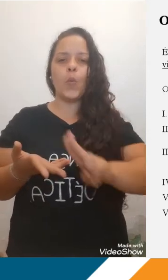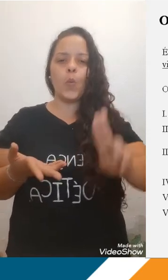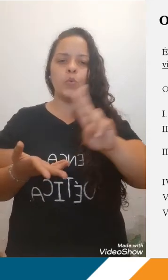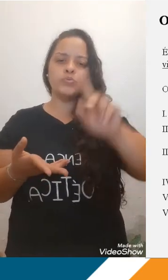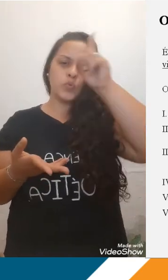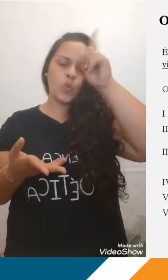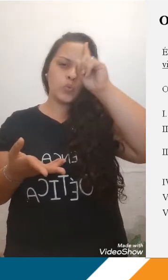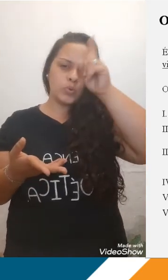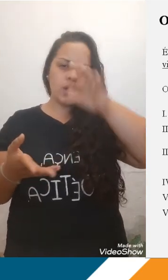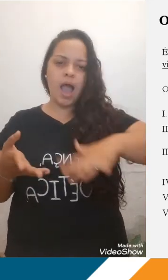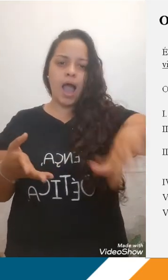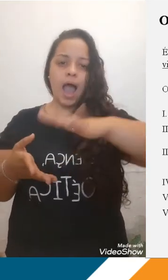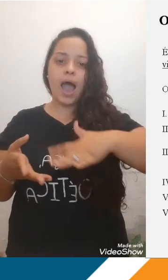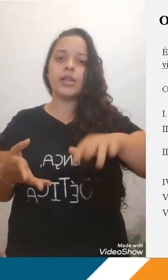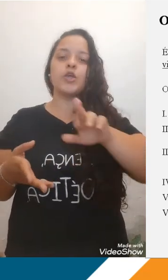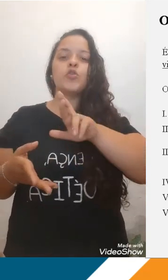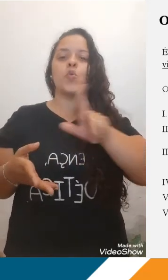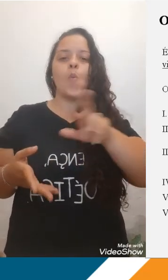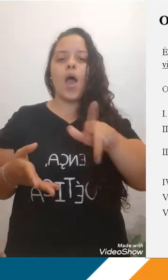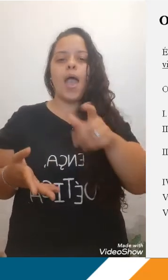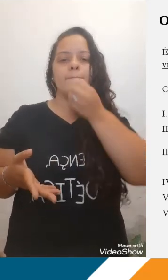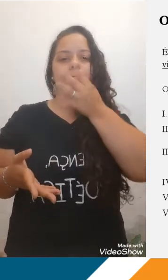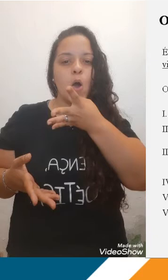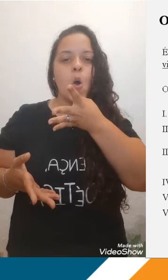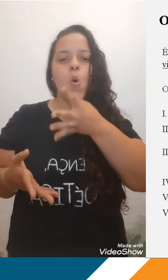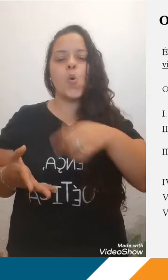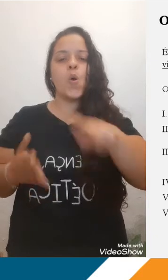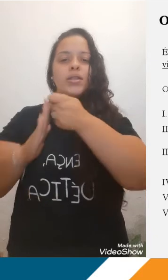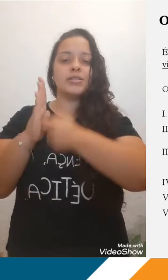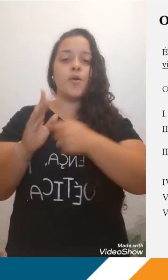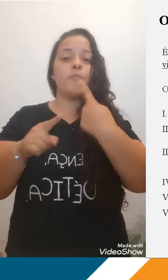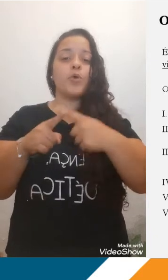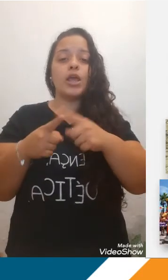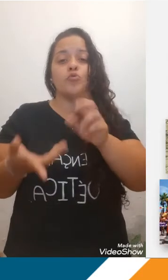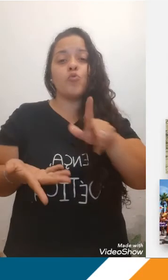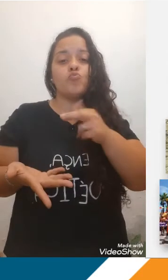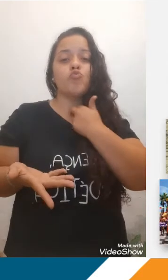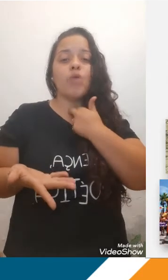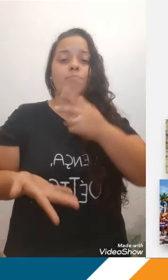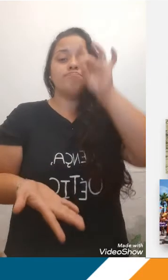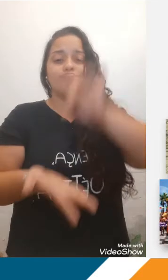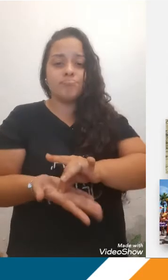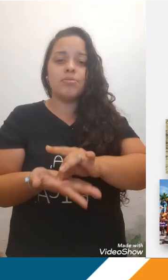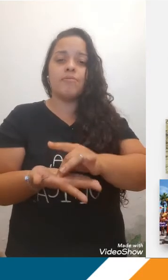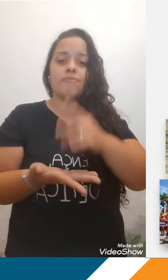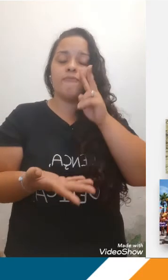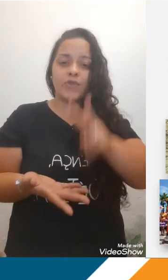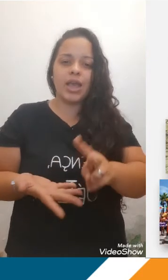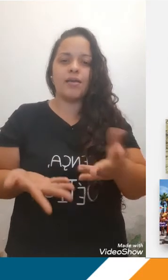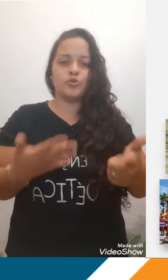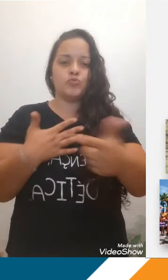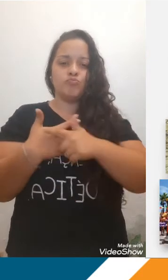sua comunidade, ele não é tão interessante para a redação, porque ele é de difícil verificação. Bom, eu trouxe algumas